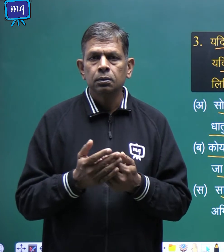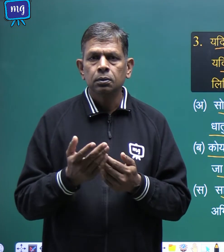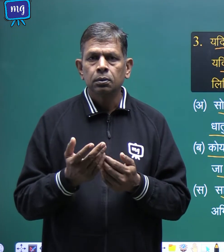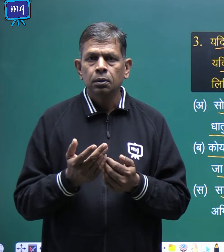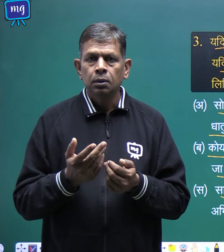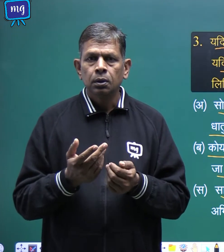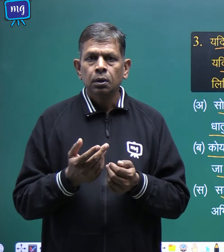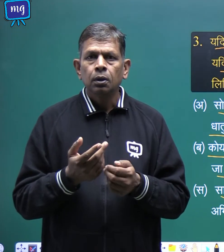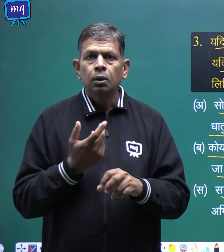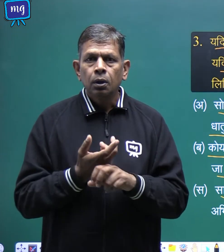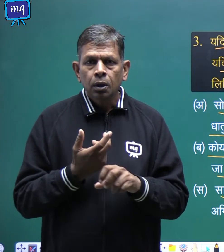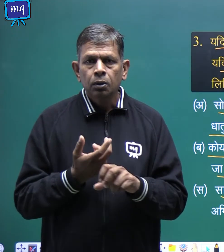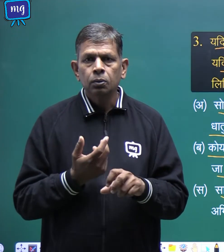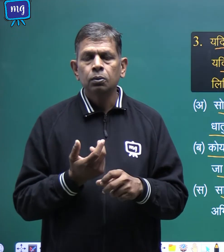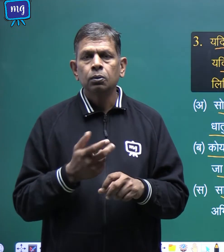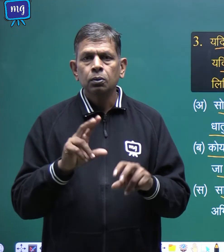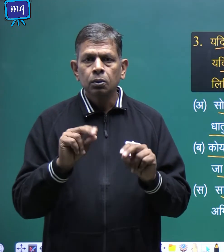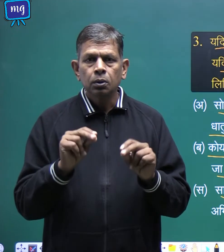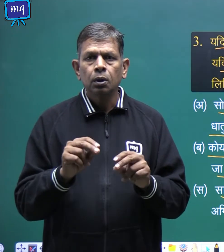अधातु अम्लों से